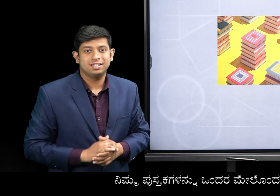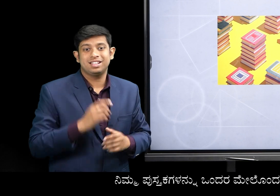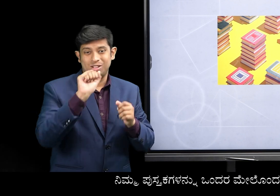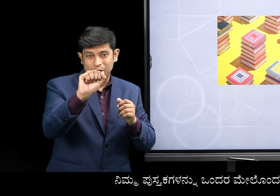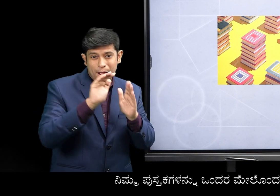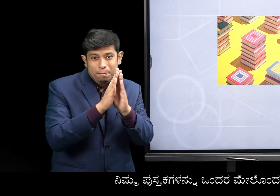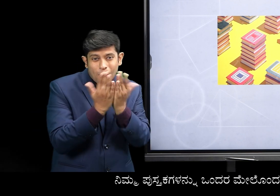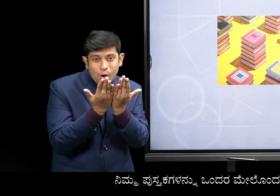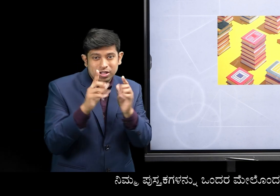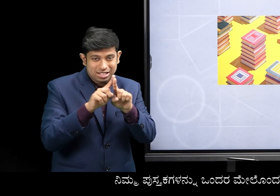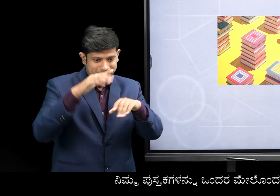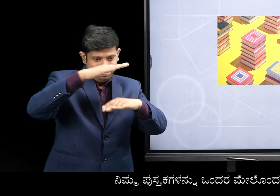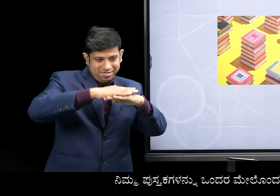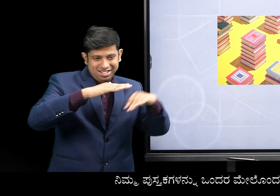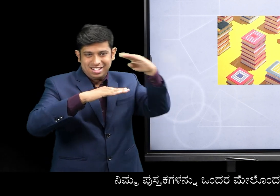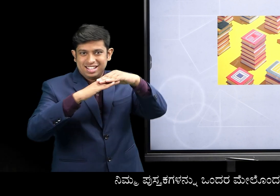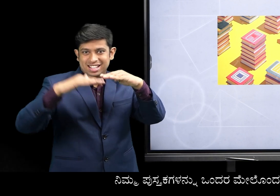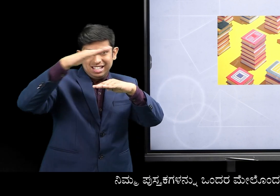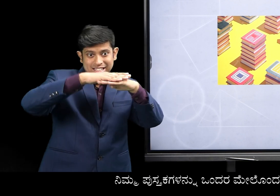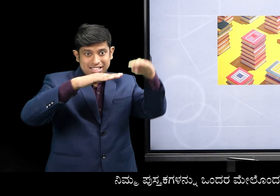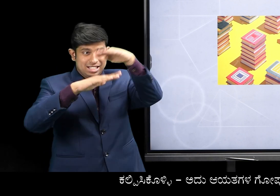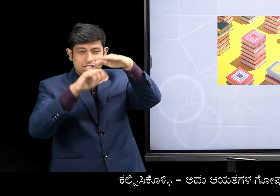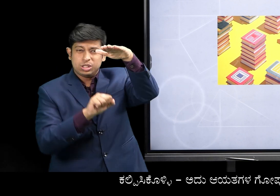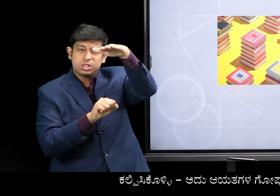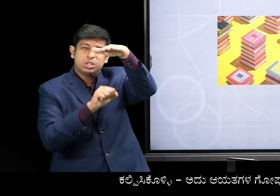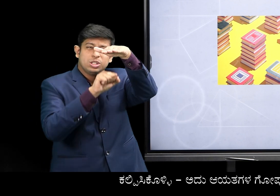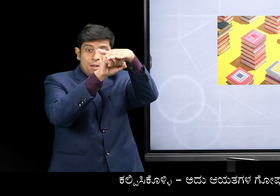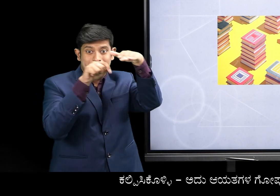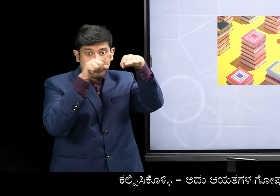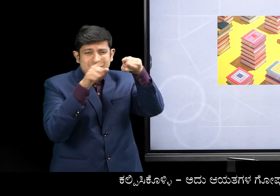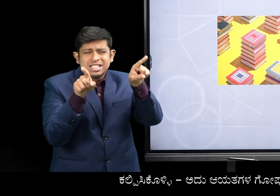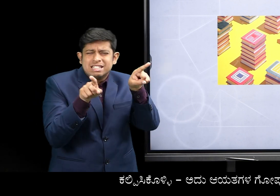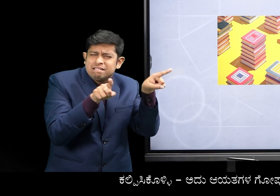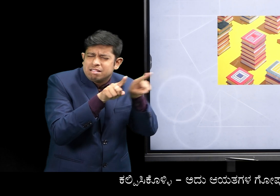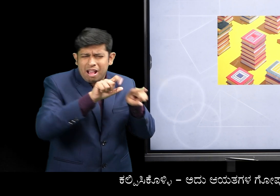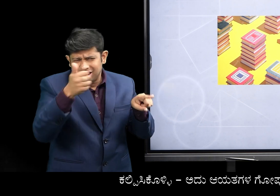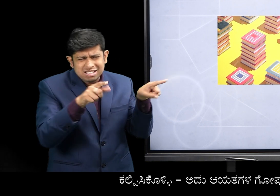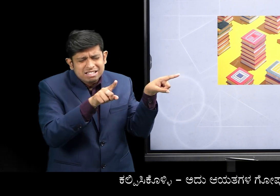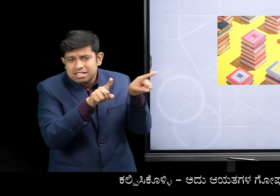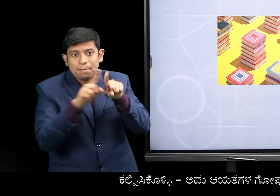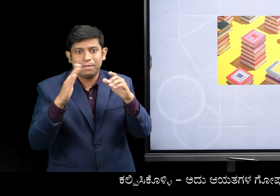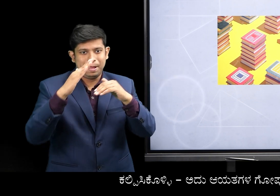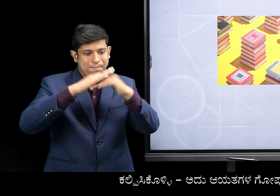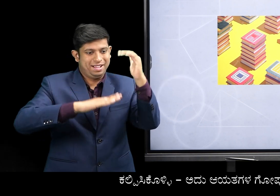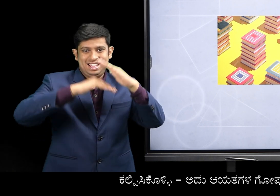ನಿಮ್ಮ ಪುಸ್ತಕಗಳನ್ನ ಒಂದರ ಮೇಲೊಂದರಂತೆ ಜೋಡಿಸುವುದನ್ನ ಕಲ್ಪಿಸಿಕೊಳ್ಳಿ. ಅದು ಆಯತಗಳ ಗೋಪುರವನ್ನ ನಿರ್ಮಿಸಿದಂತೆ.